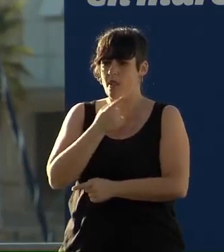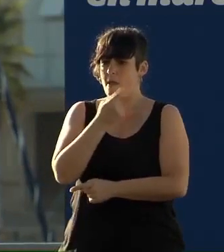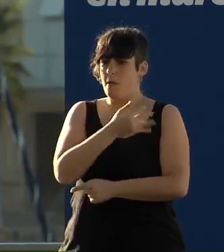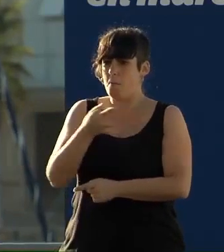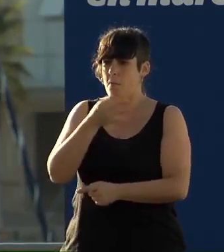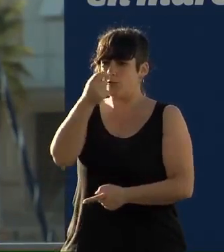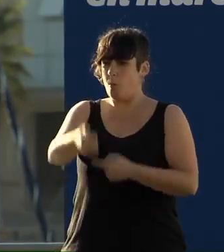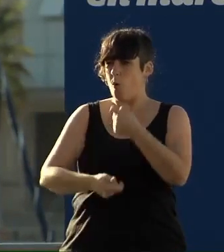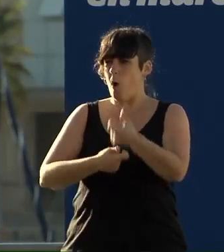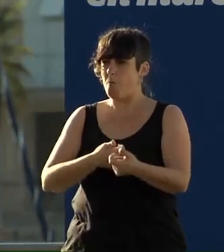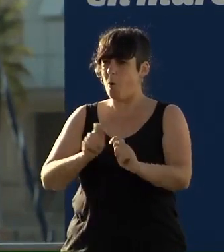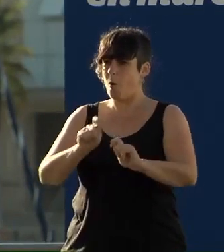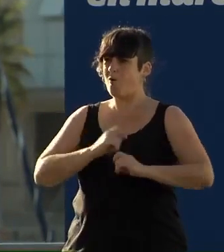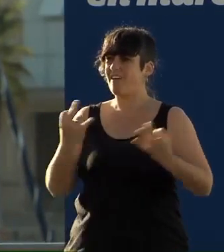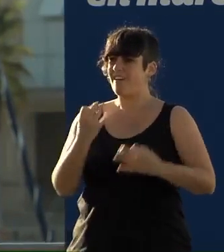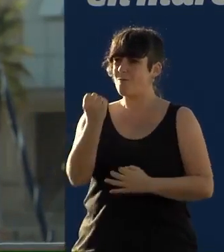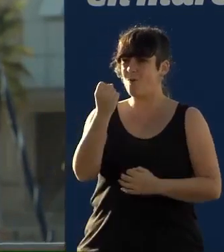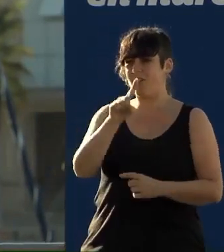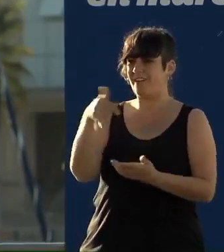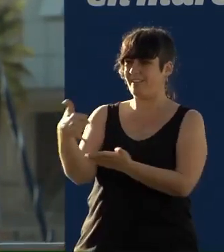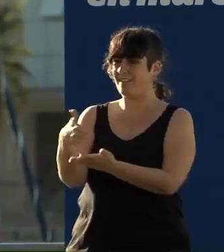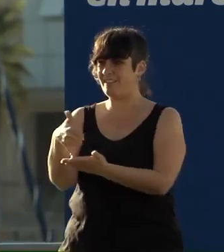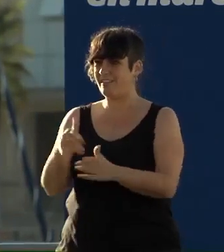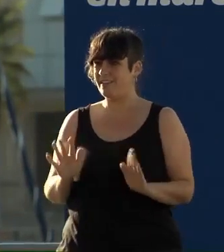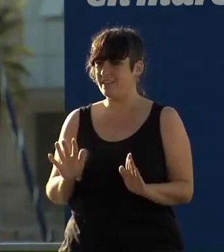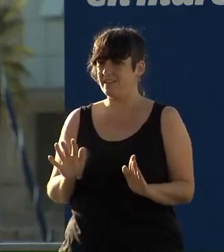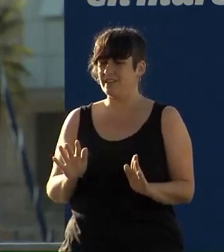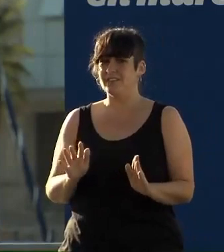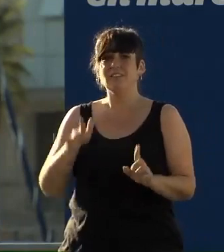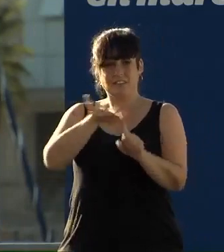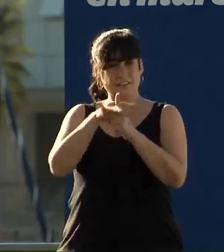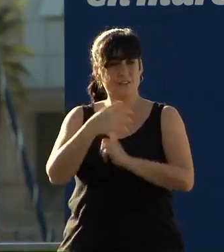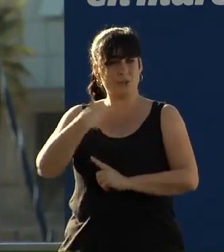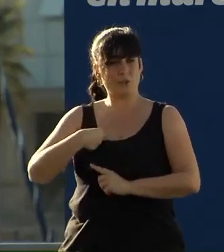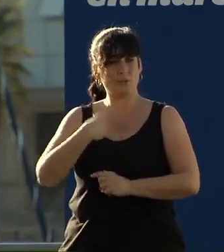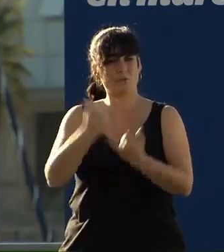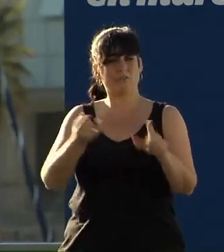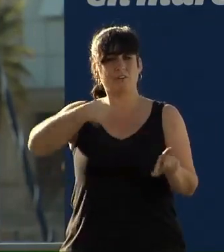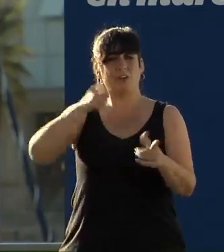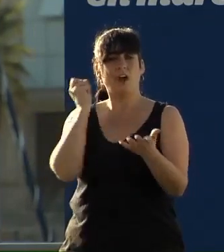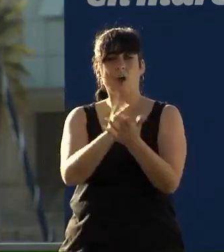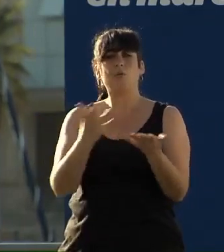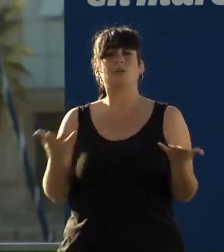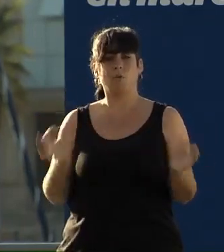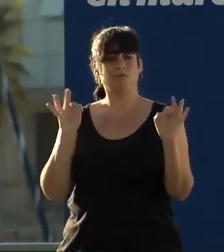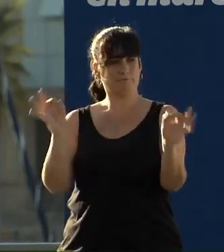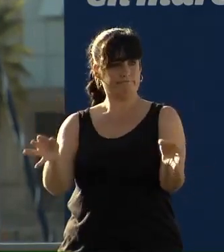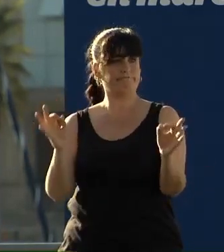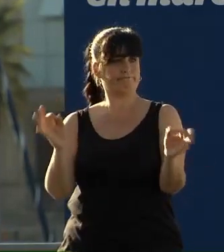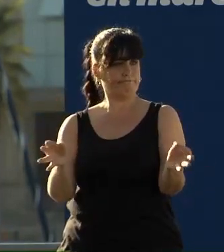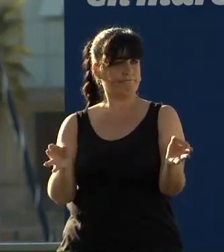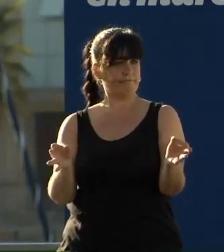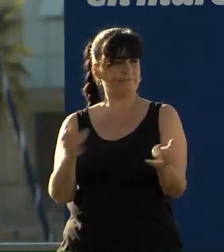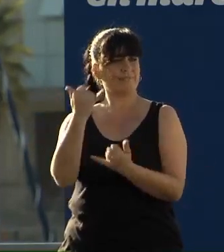en autoanemia. Esta situación na que estamos, e polo tanto, o que está en xogo é que efectivamente